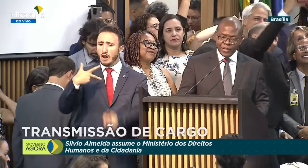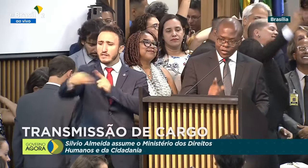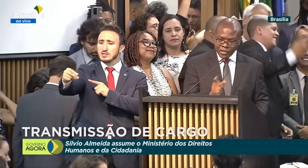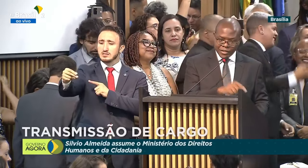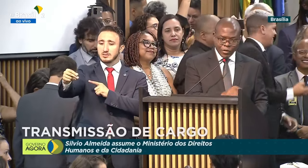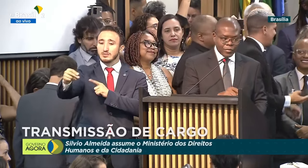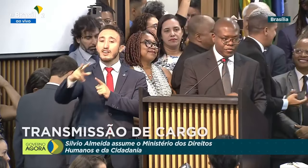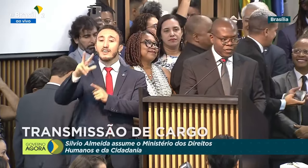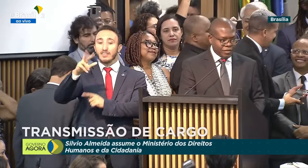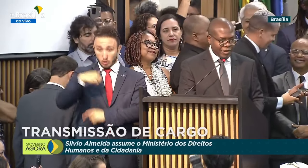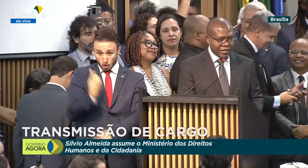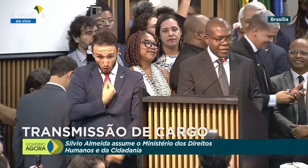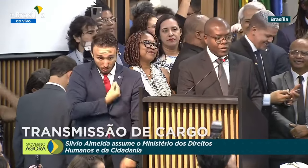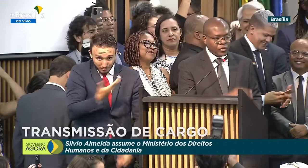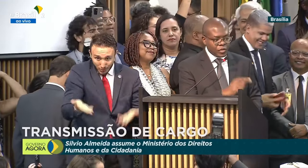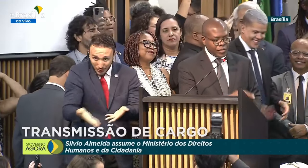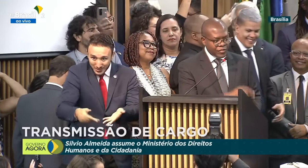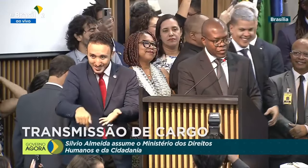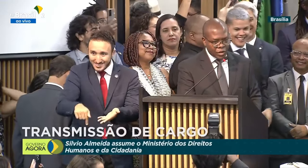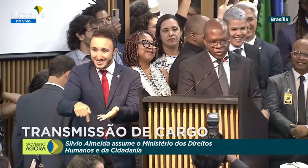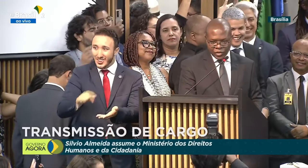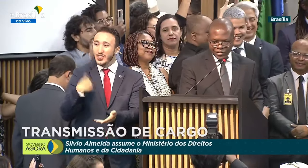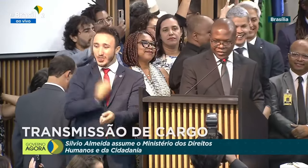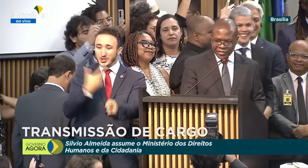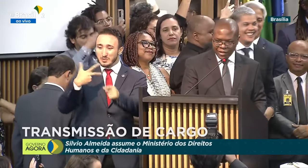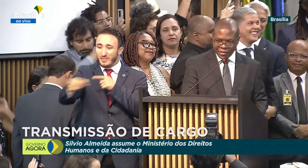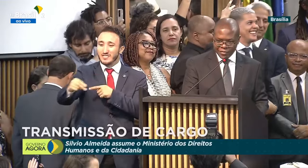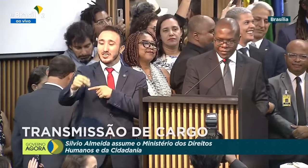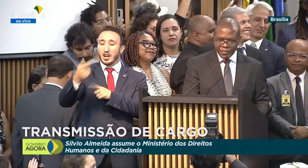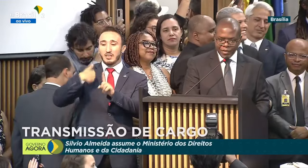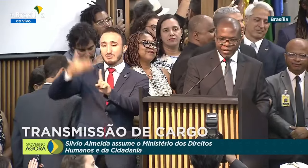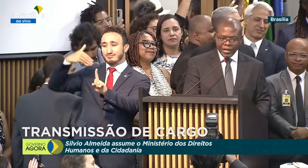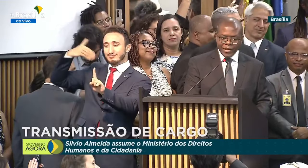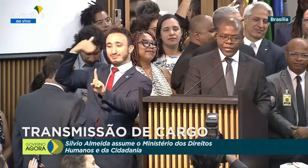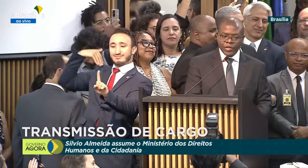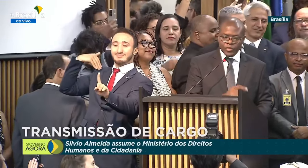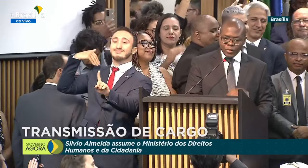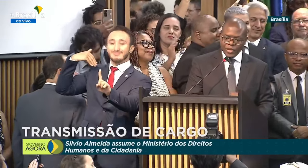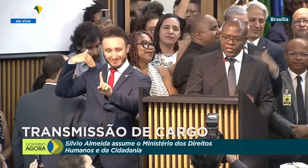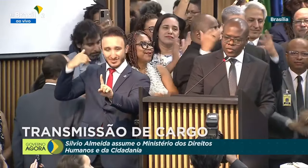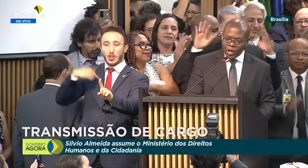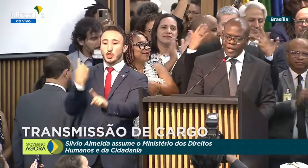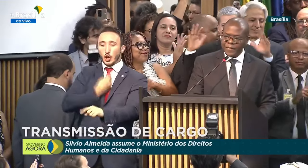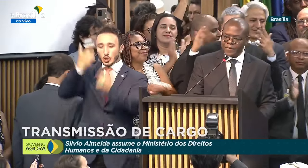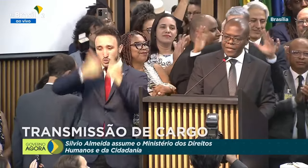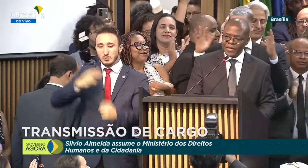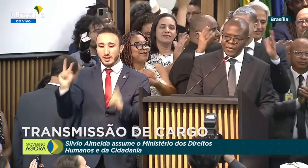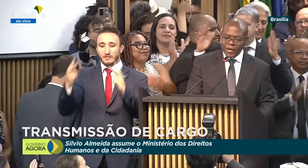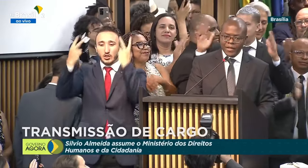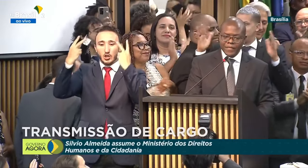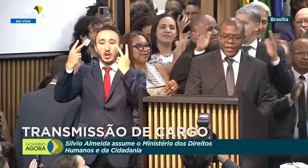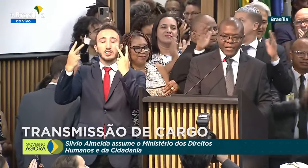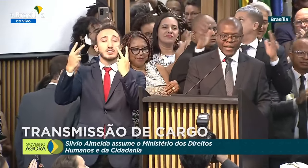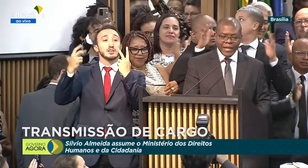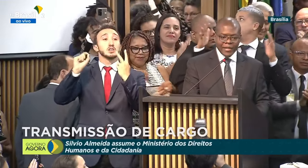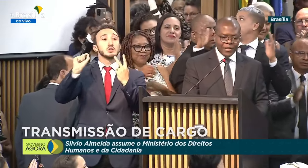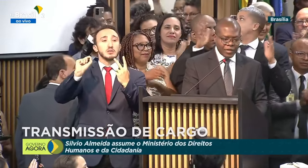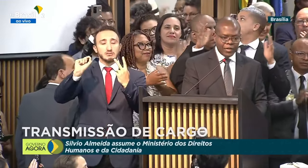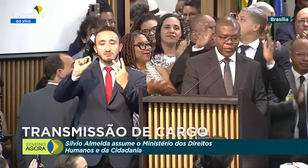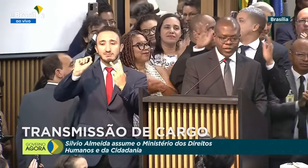e nós vencemos nós estamos vivos aqui nós somos a Vitória dos nossos ancestrais nós somos a Vitória também